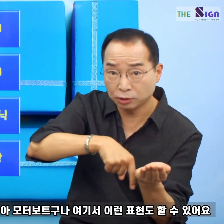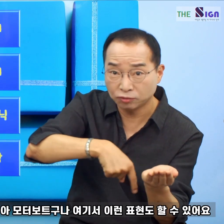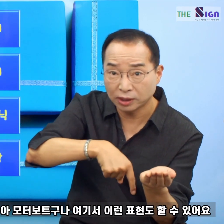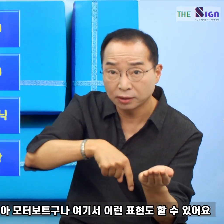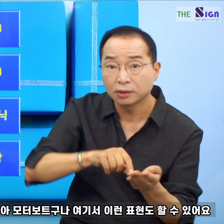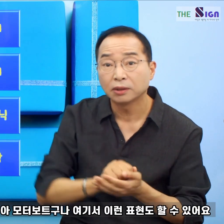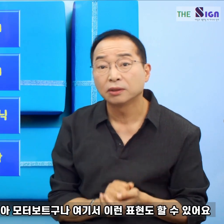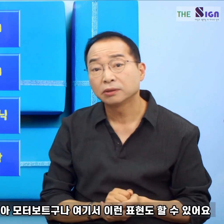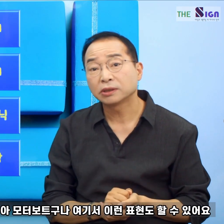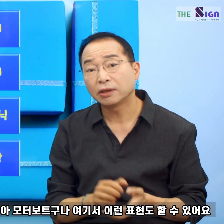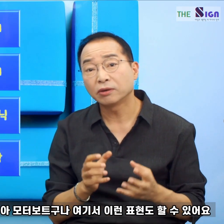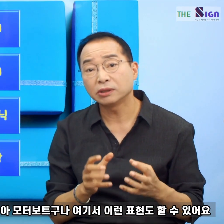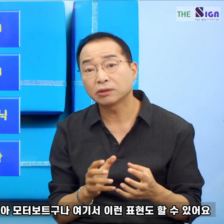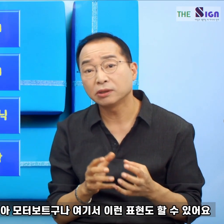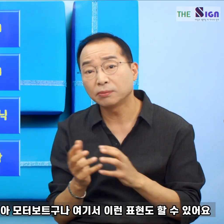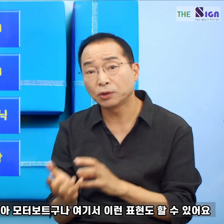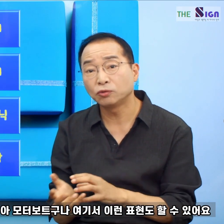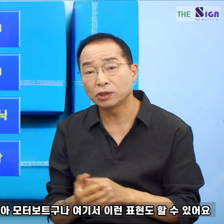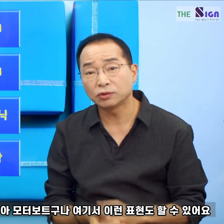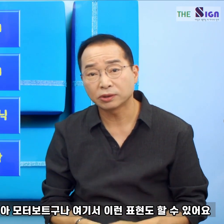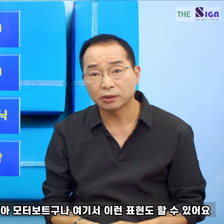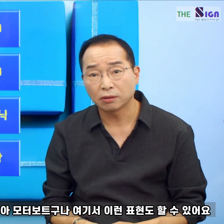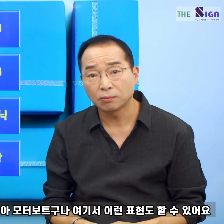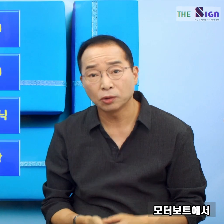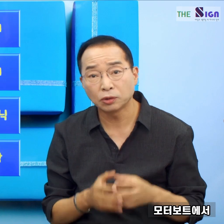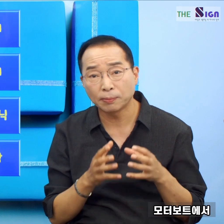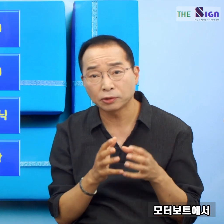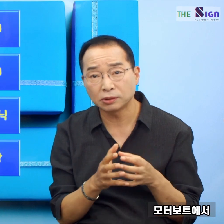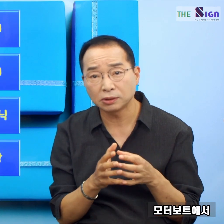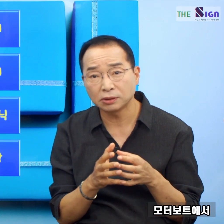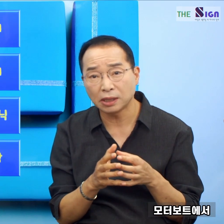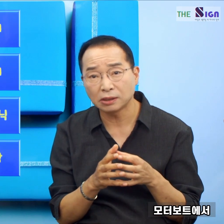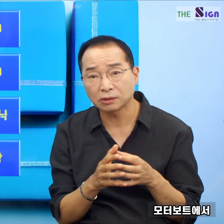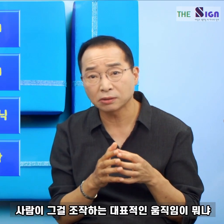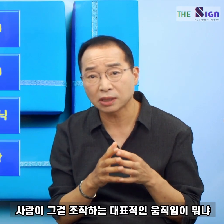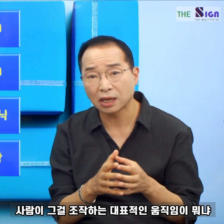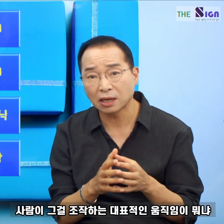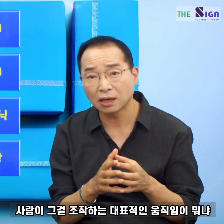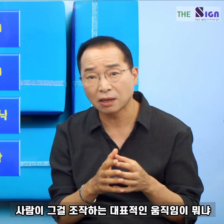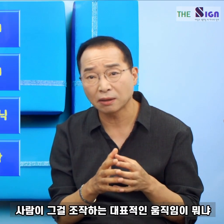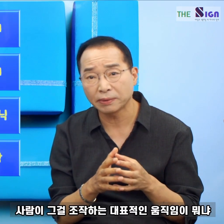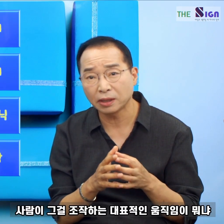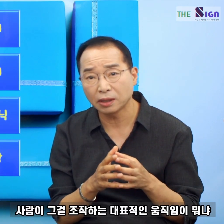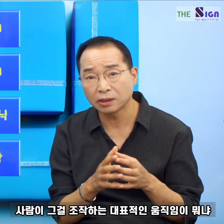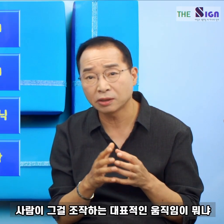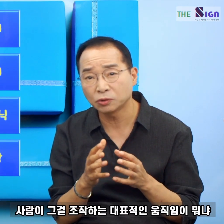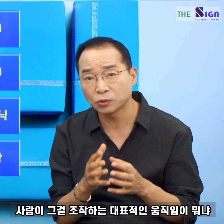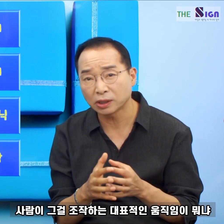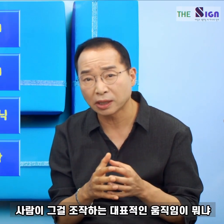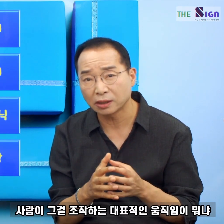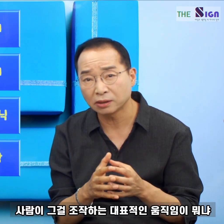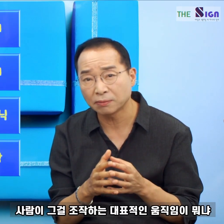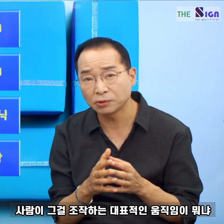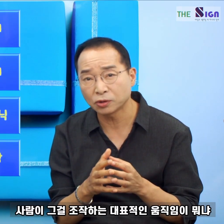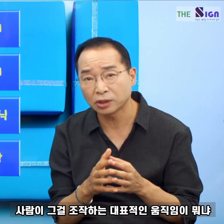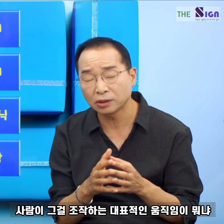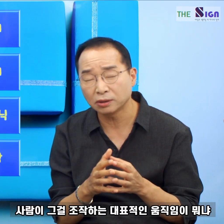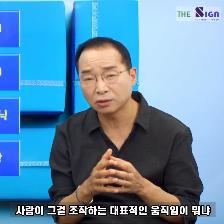모터보트구나. 자 여기서 이런 표현도 할 수 있어요. 모터보트에서 사람이 그걸 조작하는 대표적인